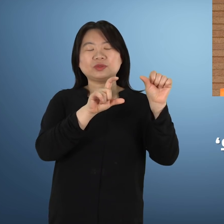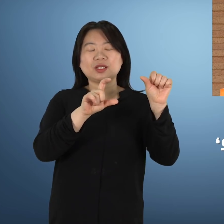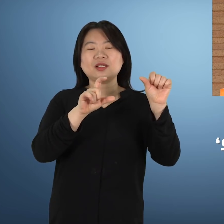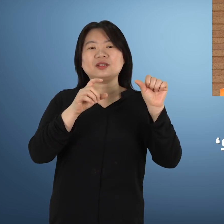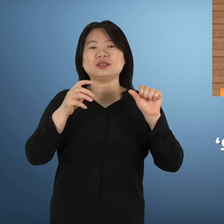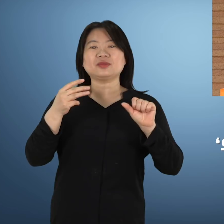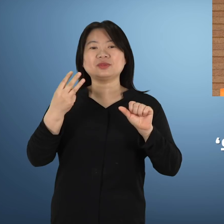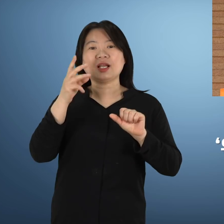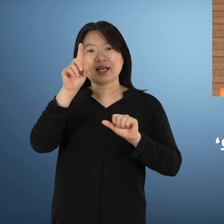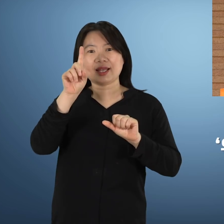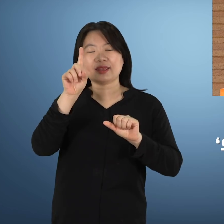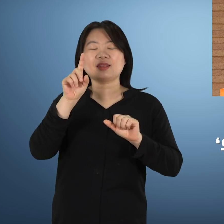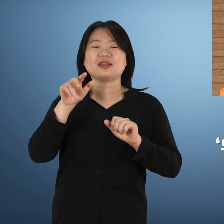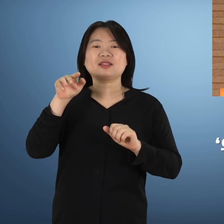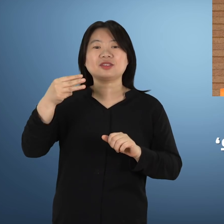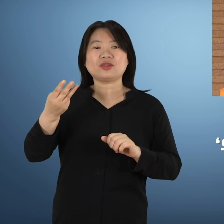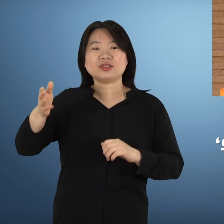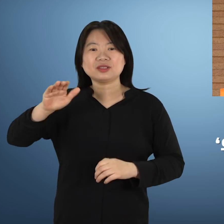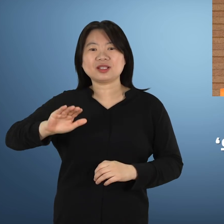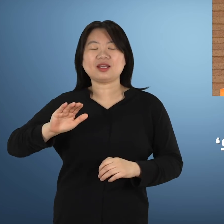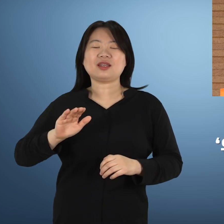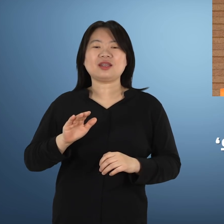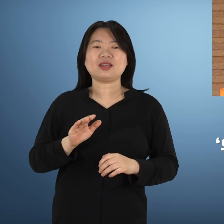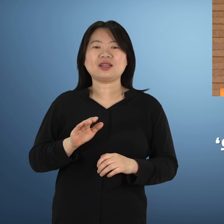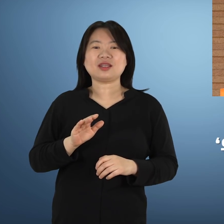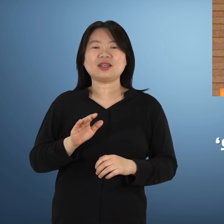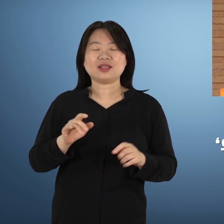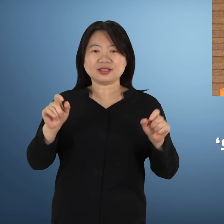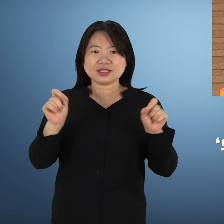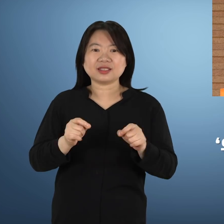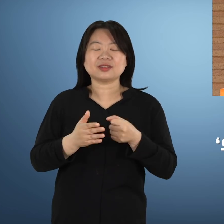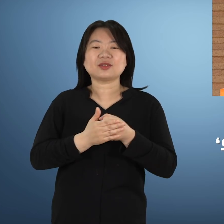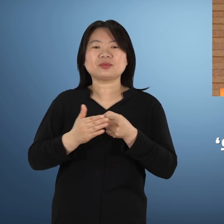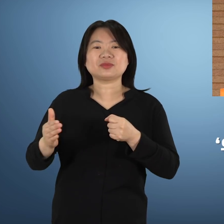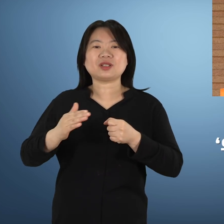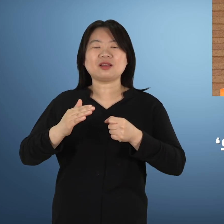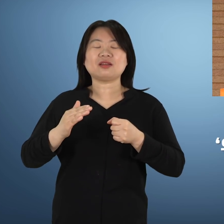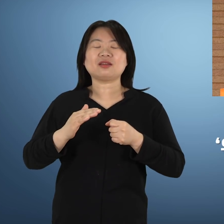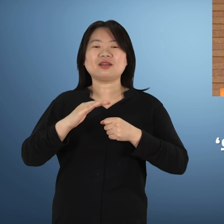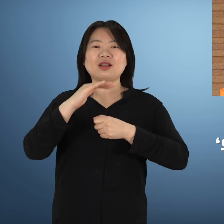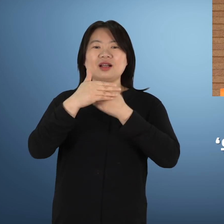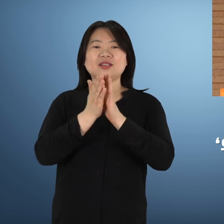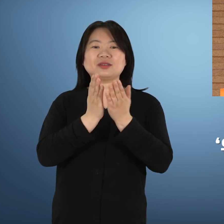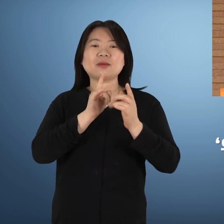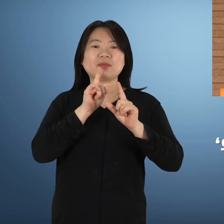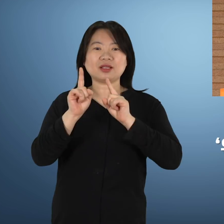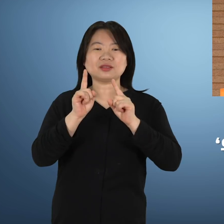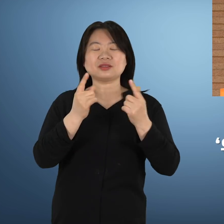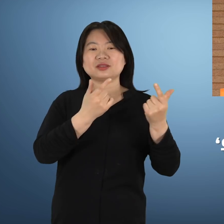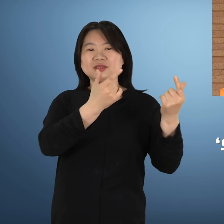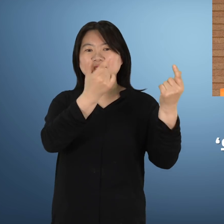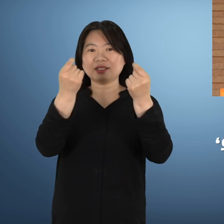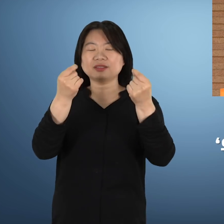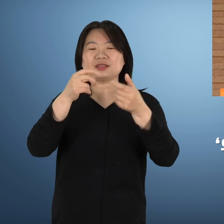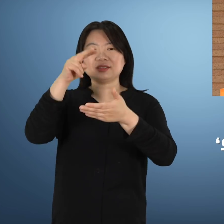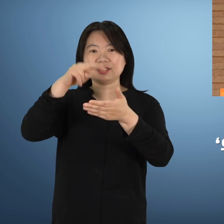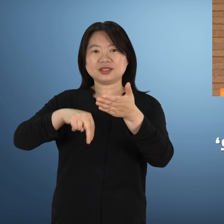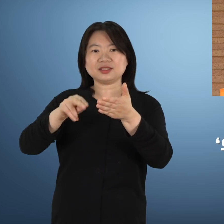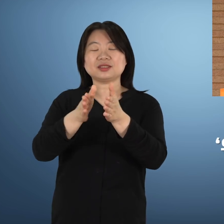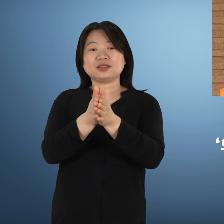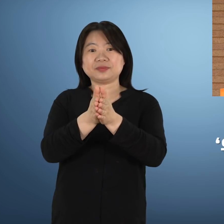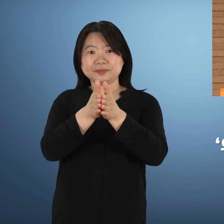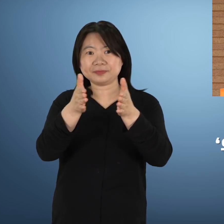우리 짧으니까 한 번 더 본문을 전체가 합독하도록 하겠습니다. 다